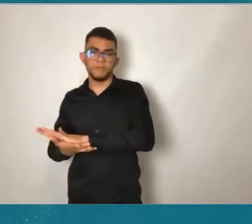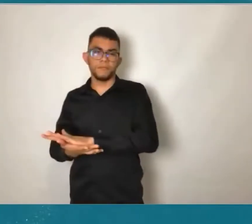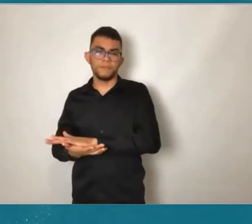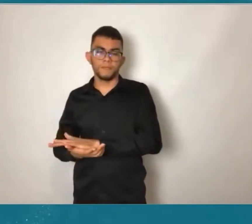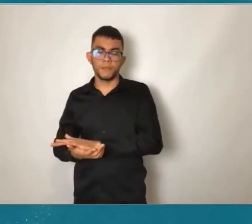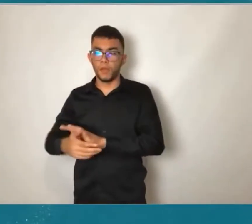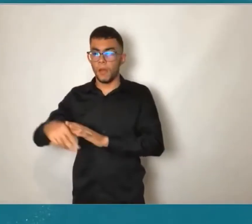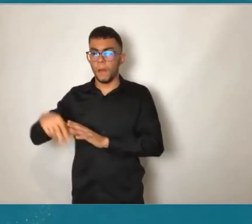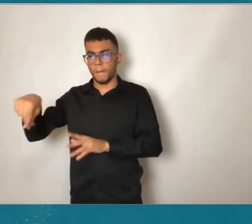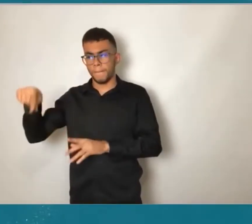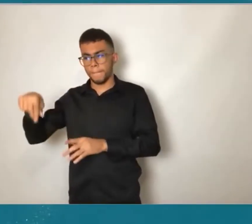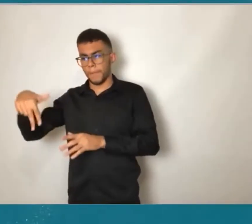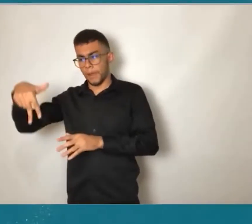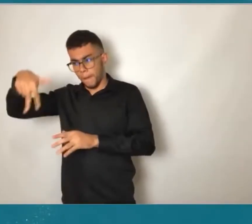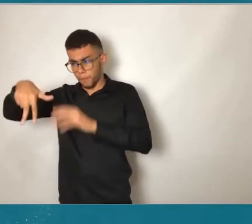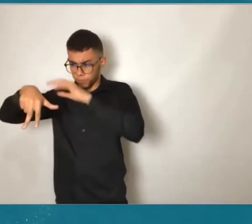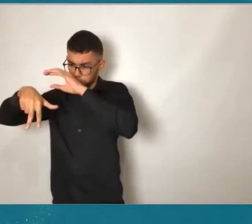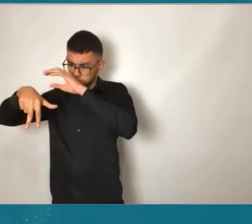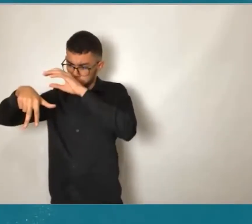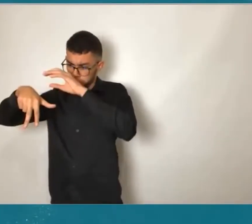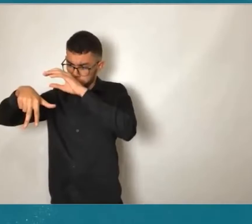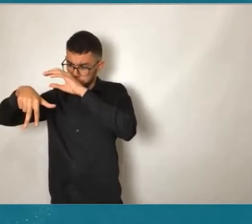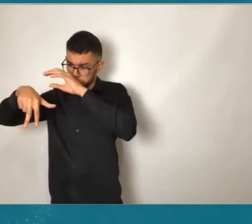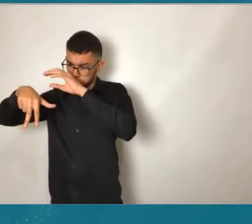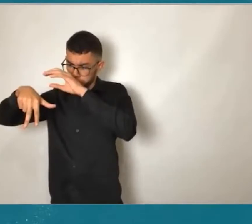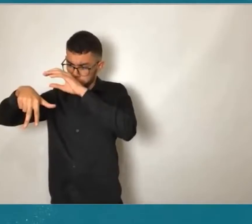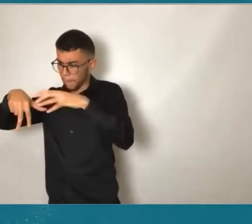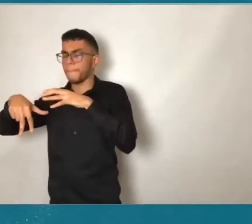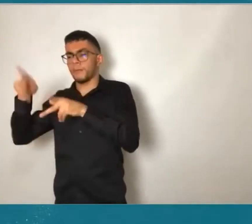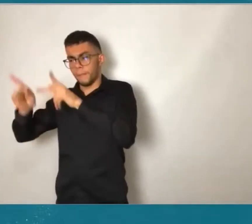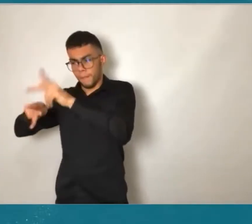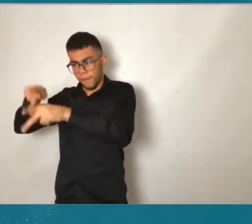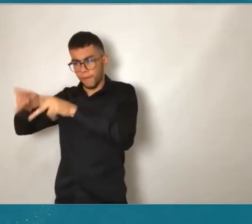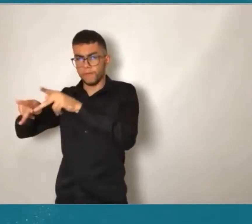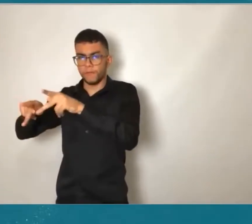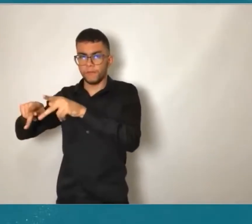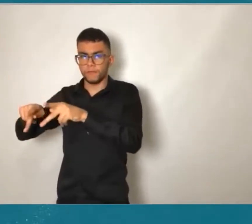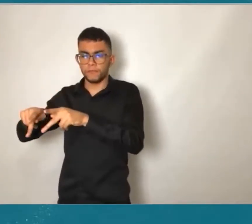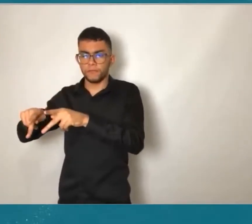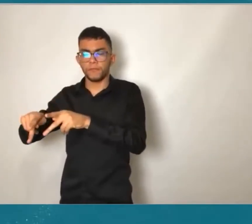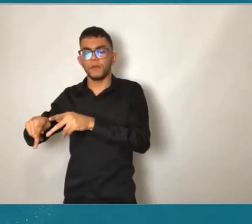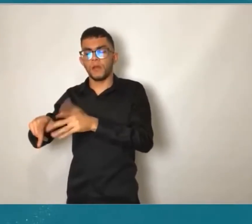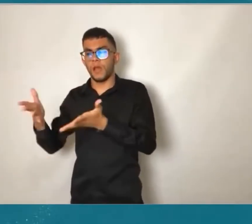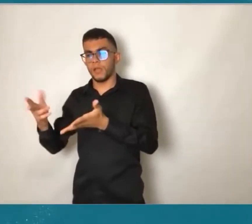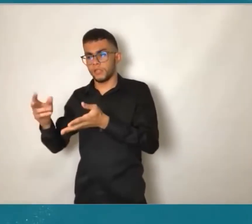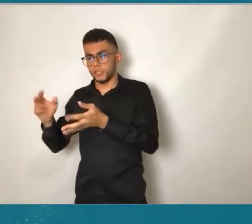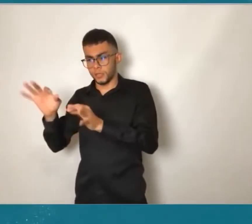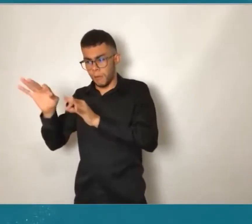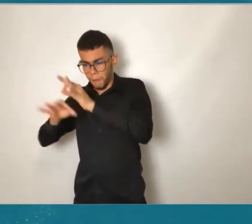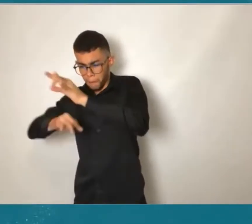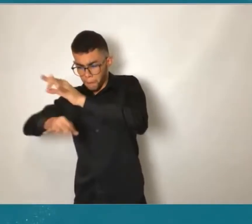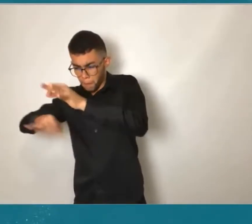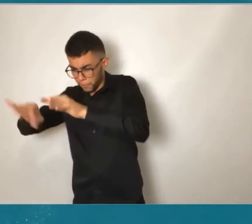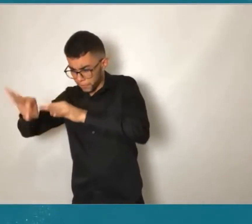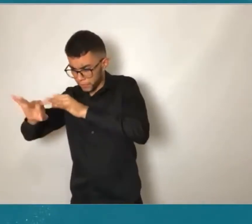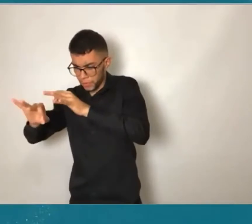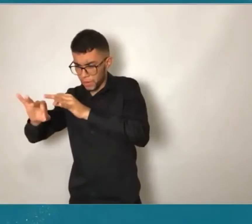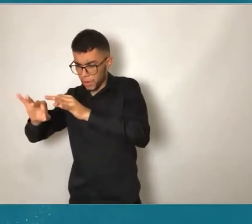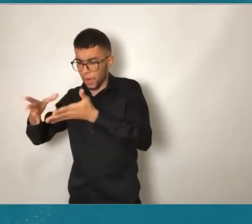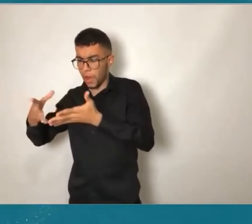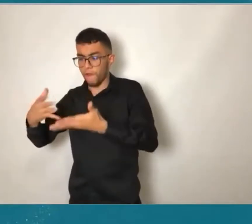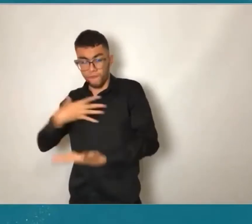seu trono, o seu reinado, né, não terá fim. Ele vai tomar posse